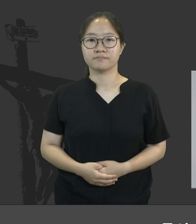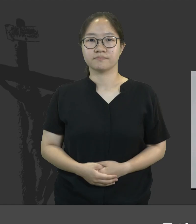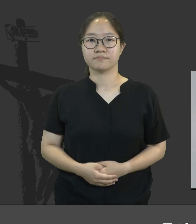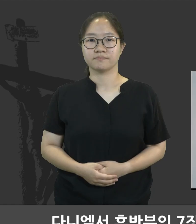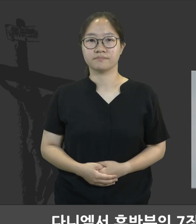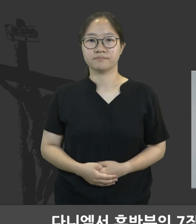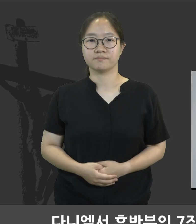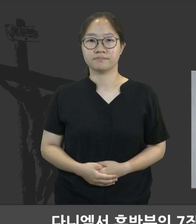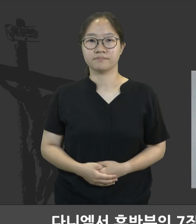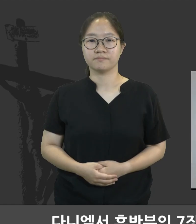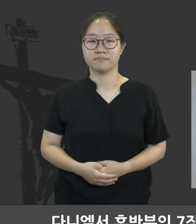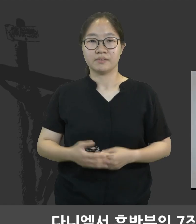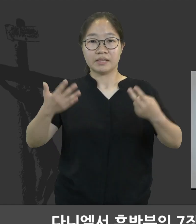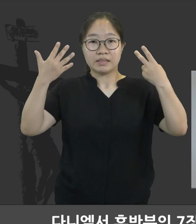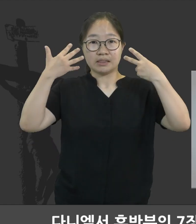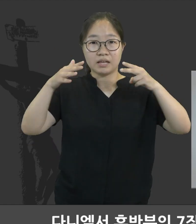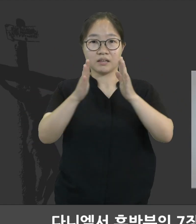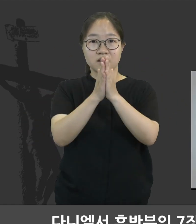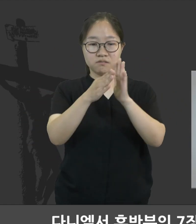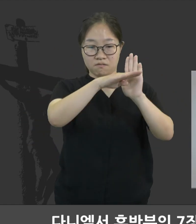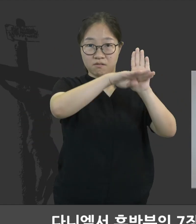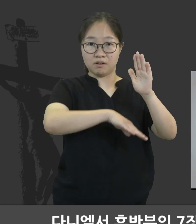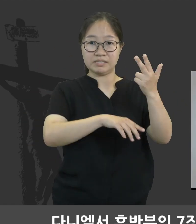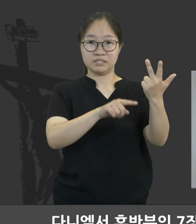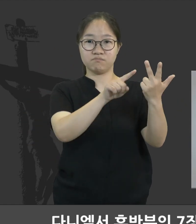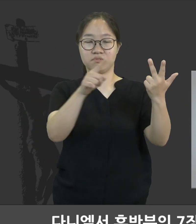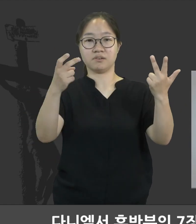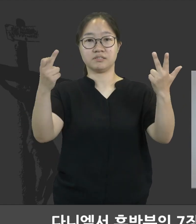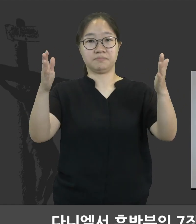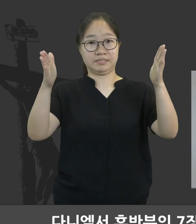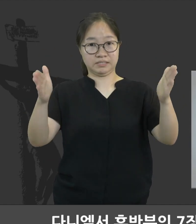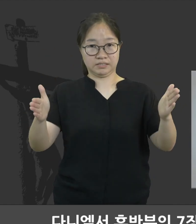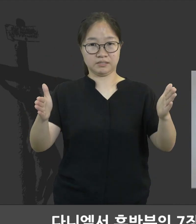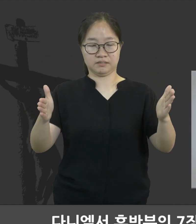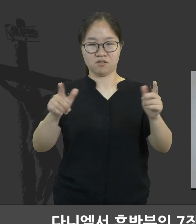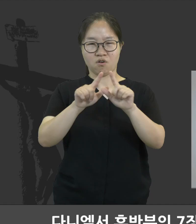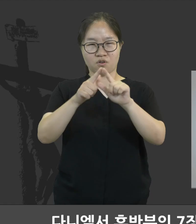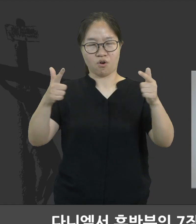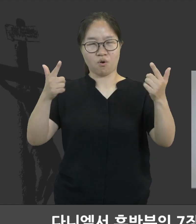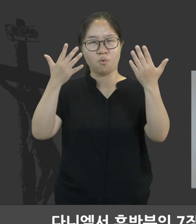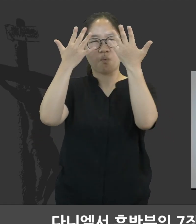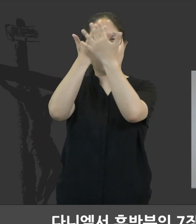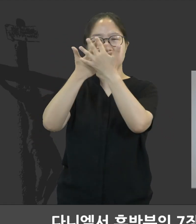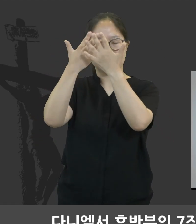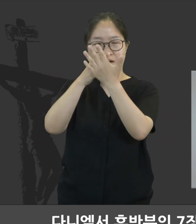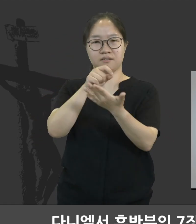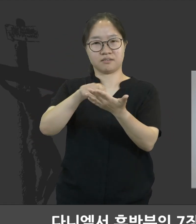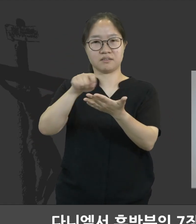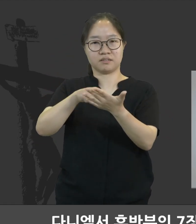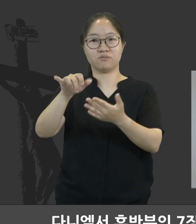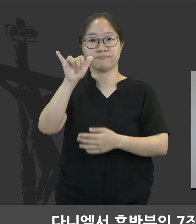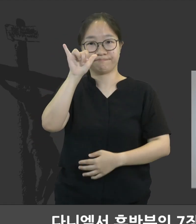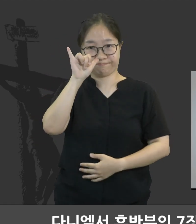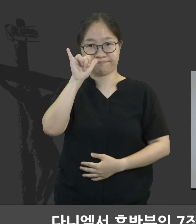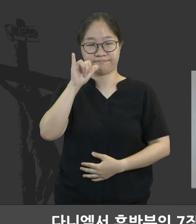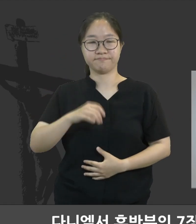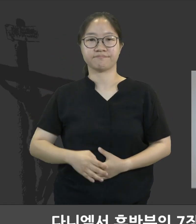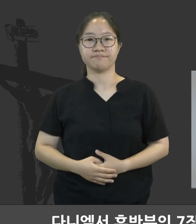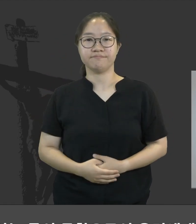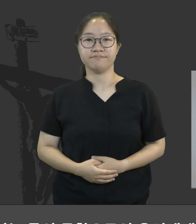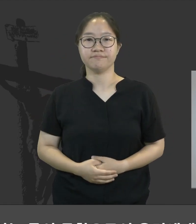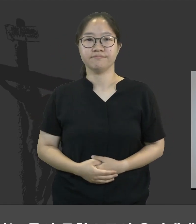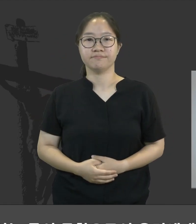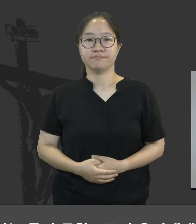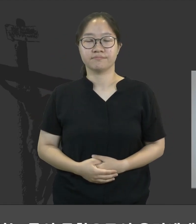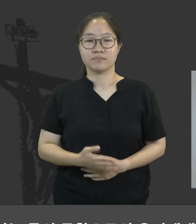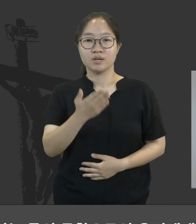다니엘서 후반부인 7장부터 12장까지는 다니엘이 본 여러 환상들이 기록되어 있습니다. 이는